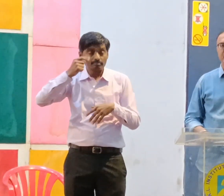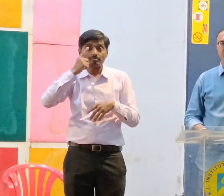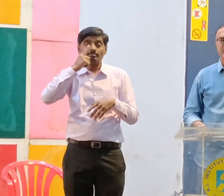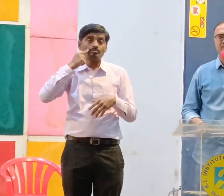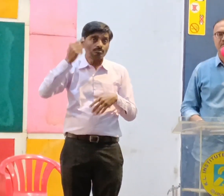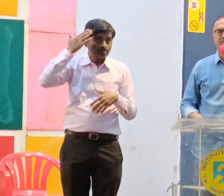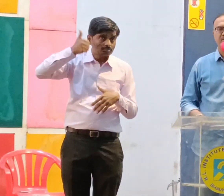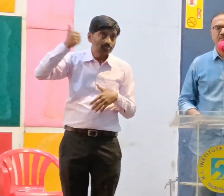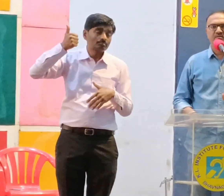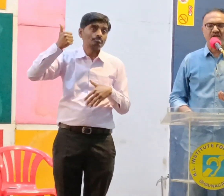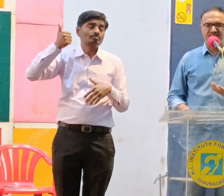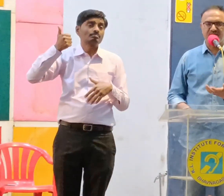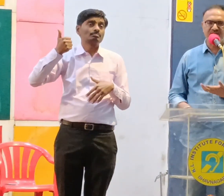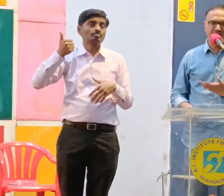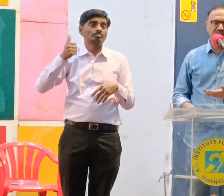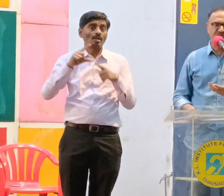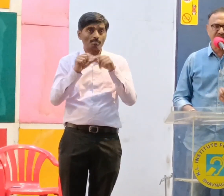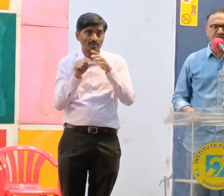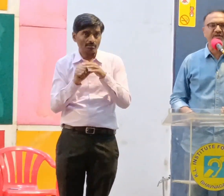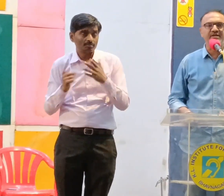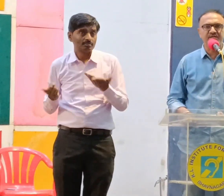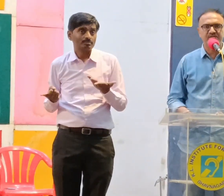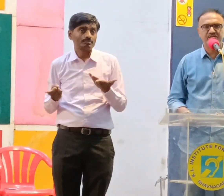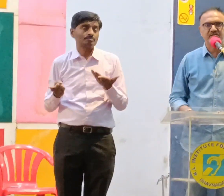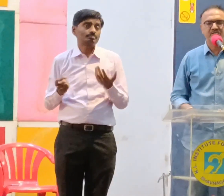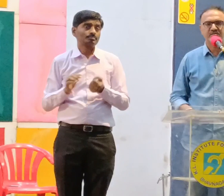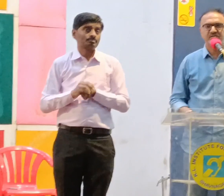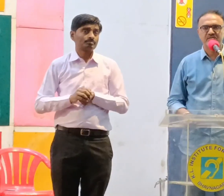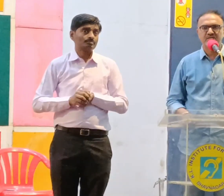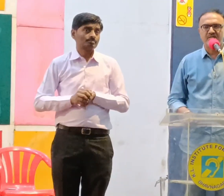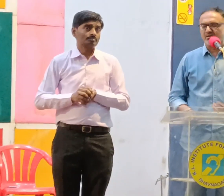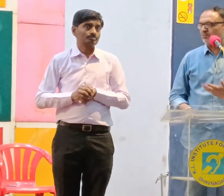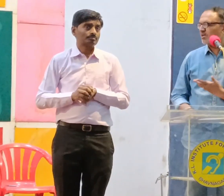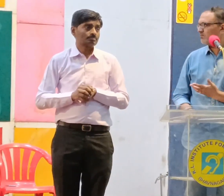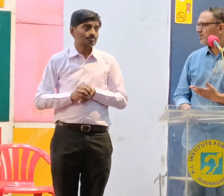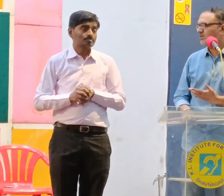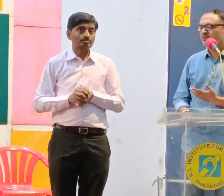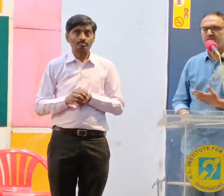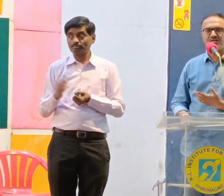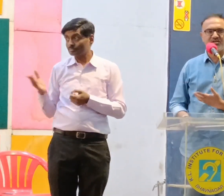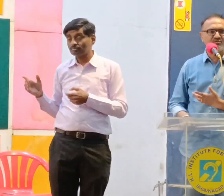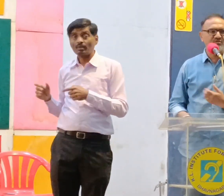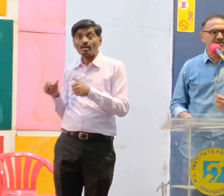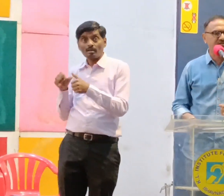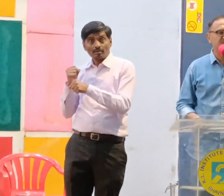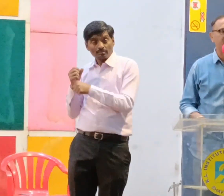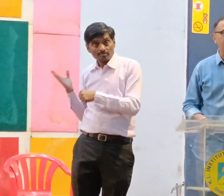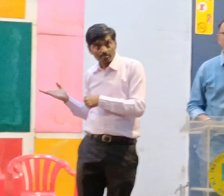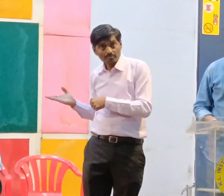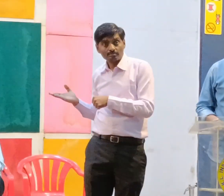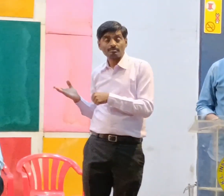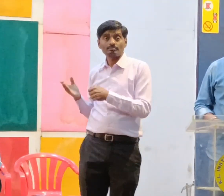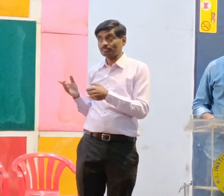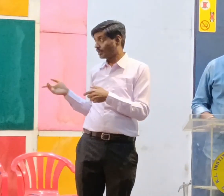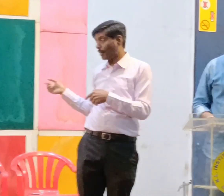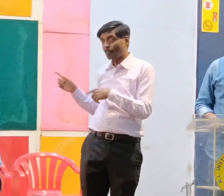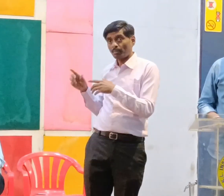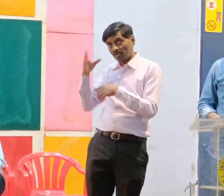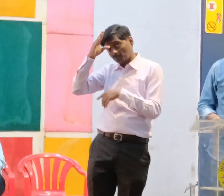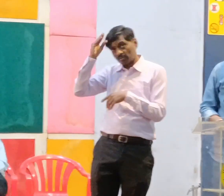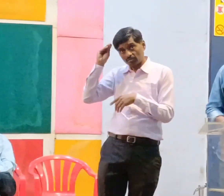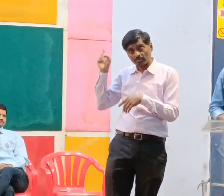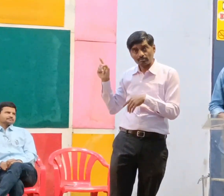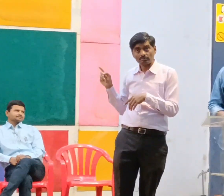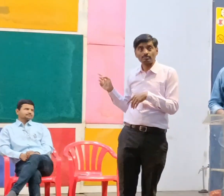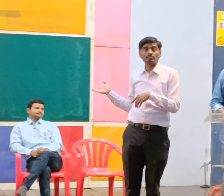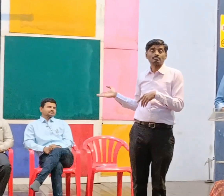હોય, આચાર્ય શૈલેષભાઈ દવે, અમારા વડીલ અને જેઓ તાજેતરમાં નિવૃત્ત થવાના છે એવા